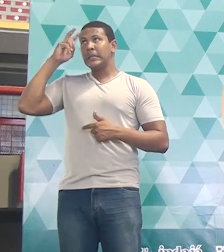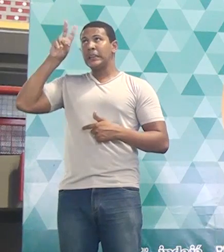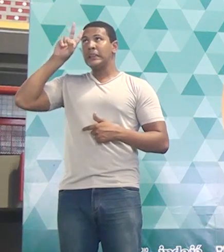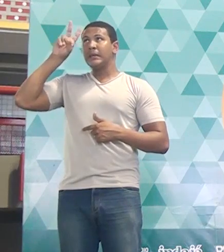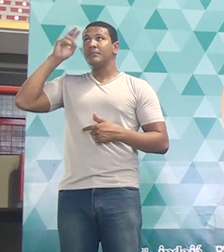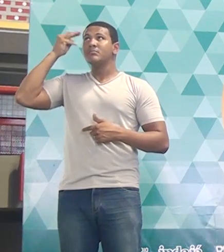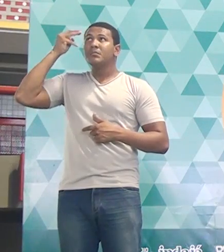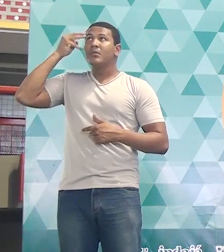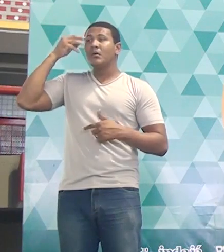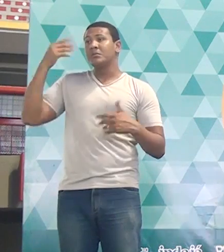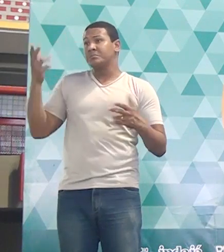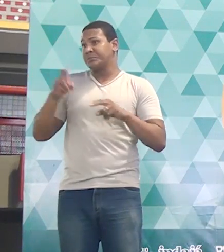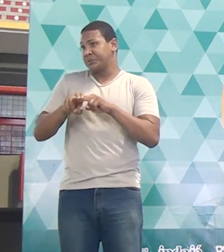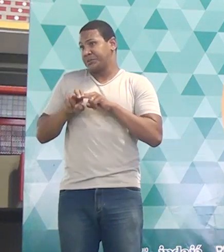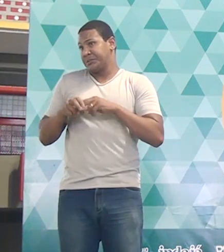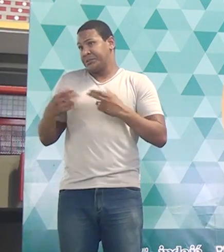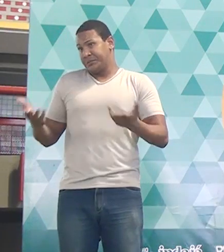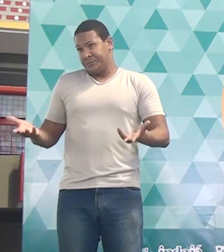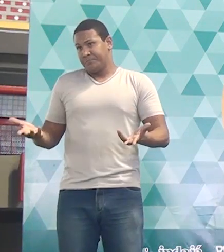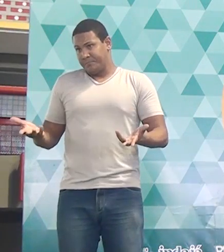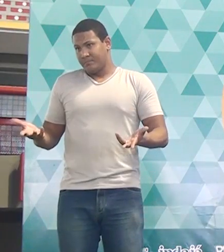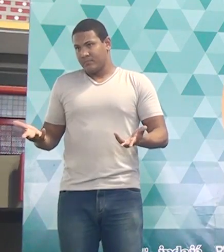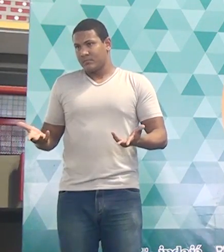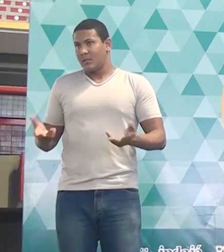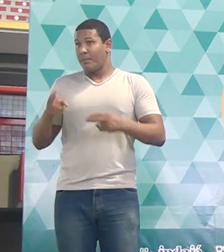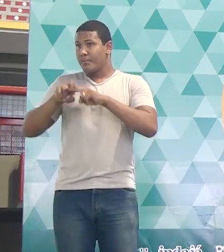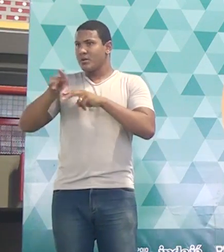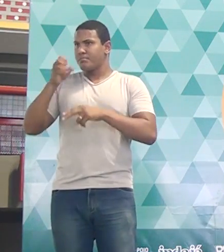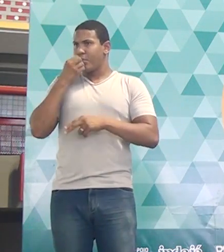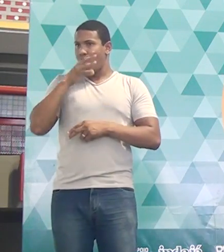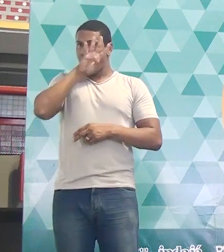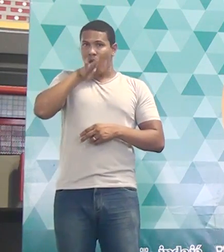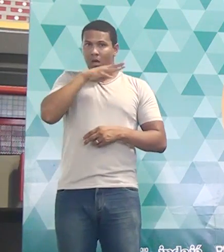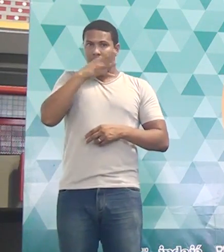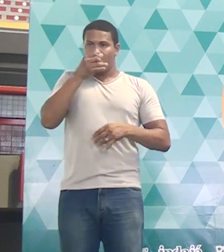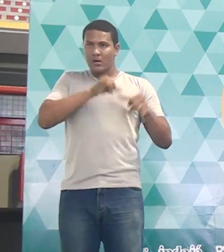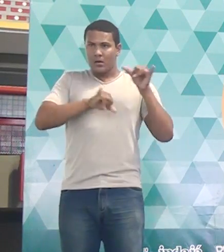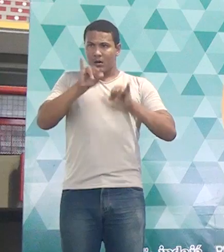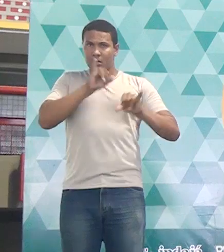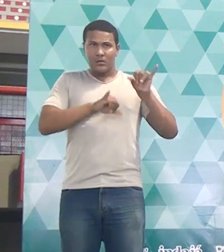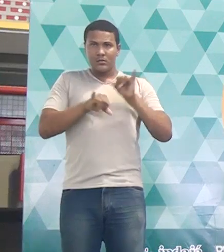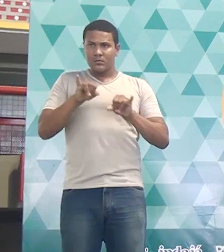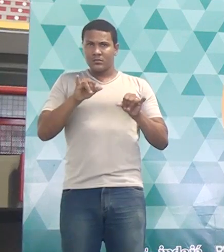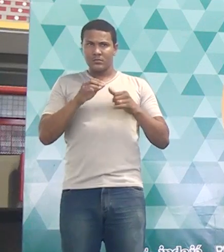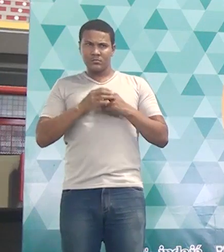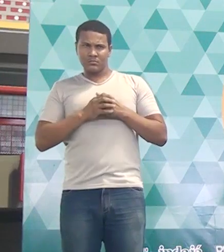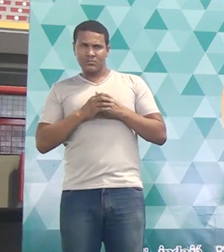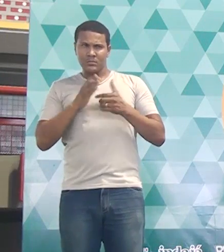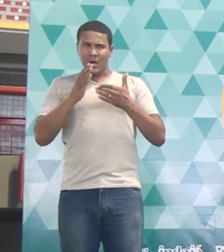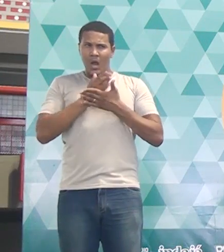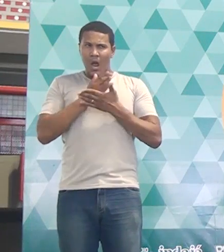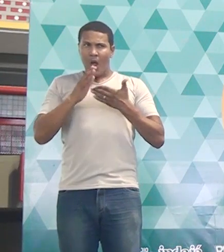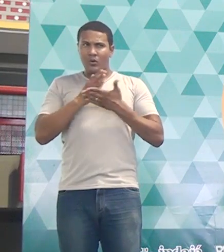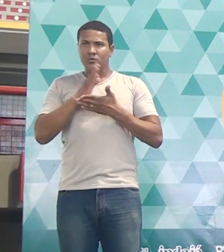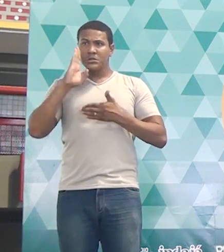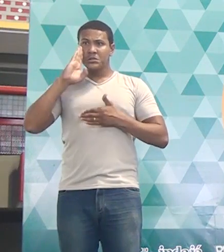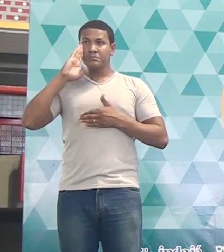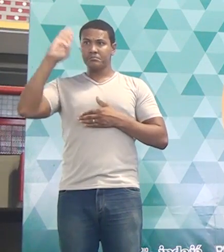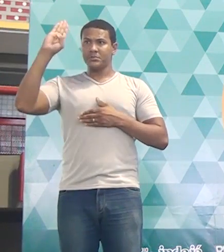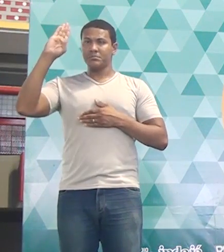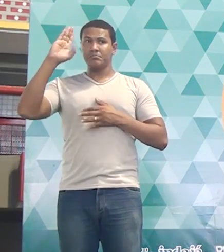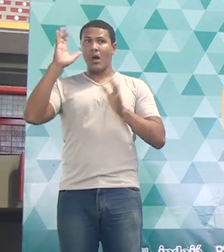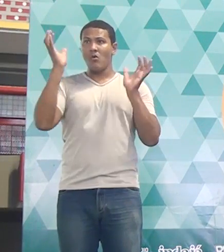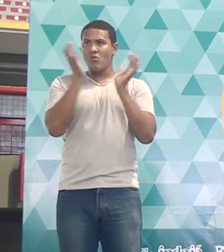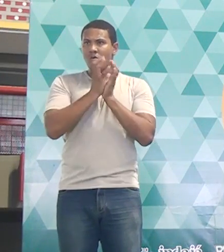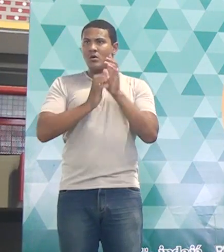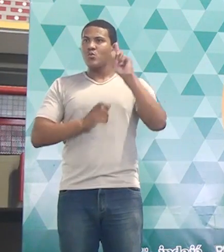memória. Então é bom que você, quando estudar a tabela periódica, procure decorar algumas famílias mais importantes, como a 1A e a